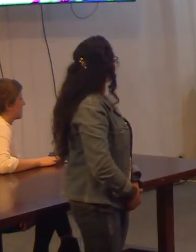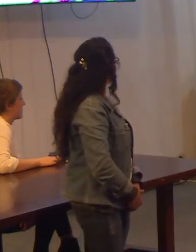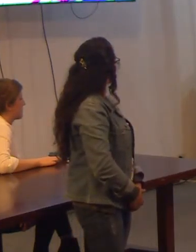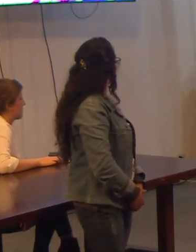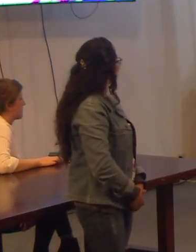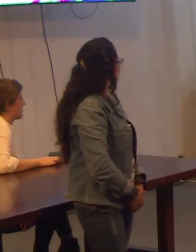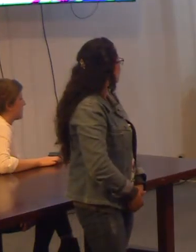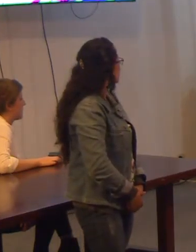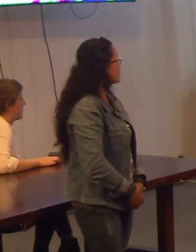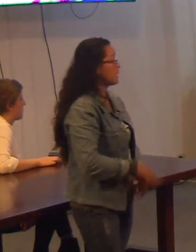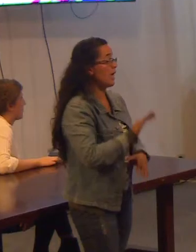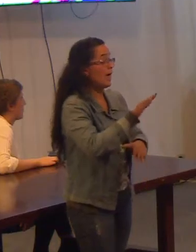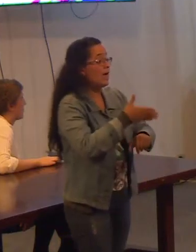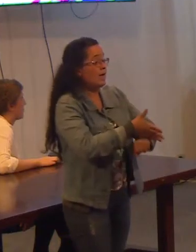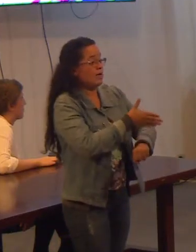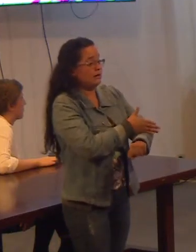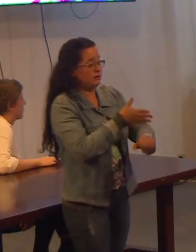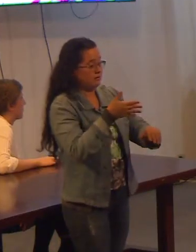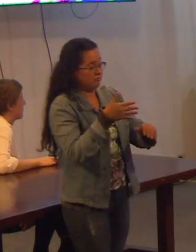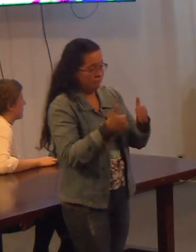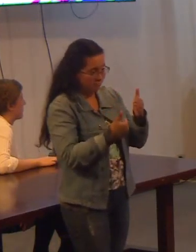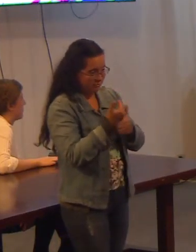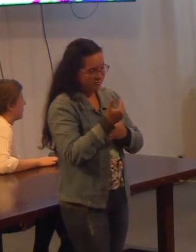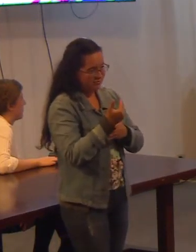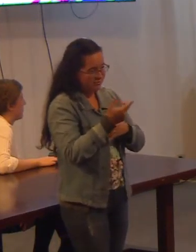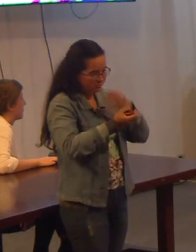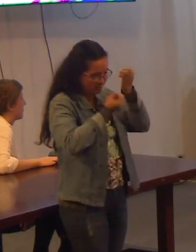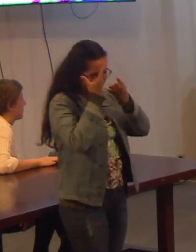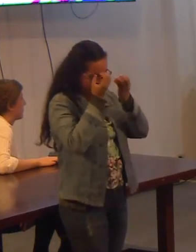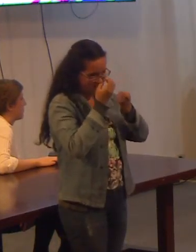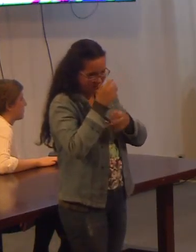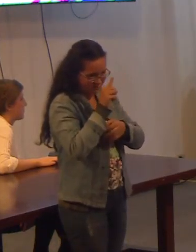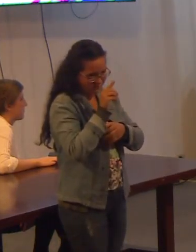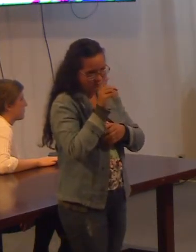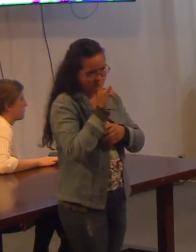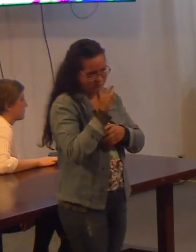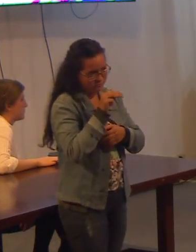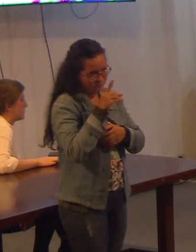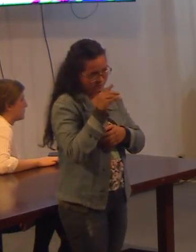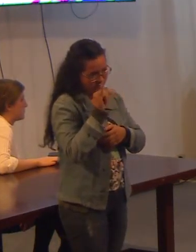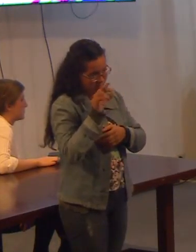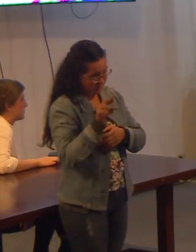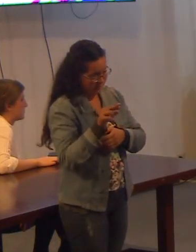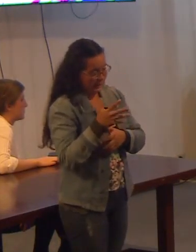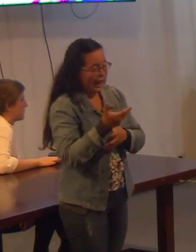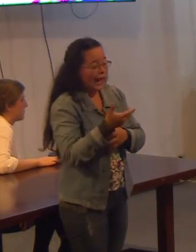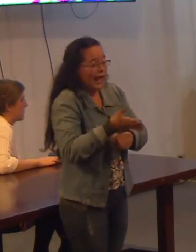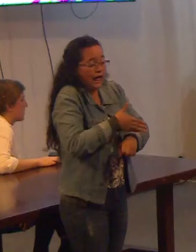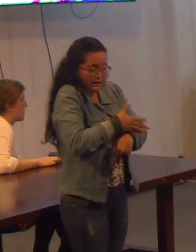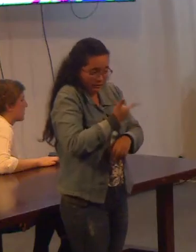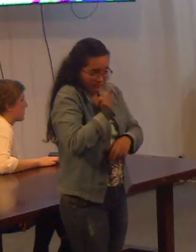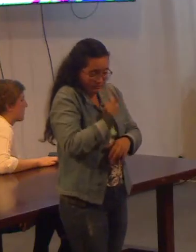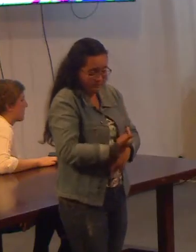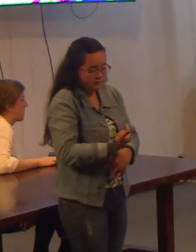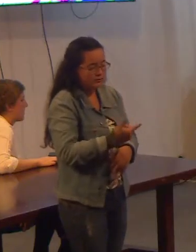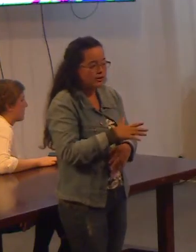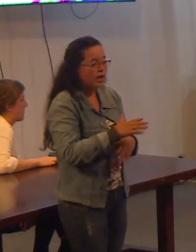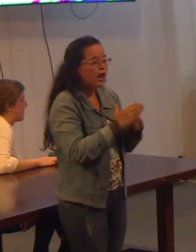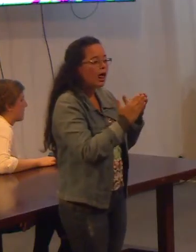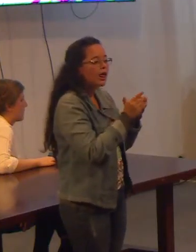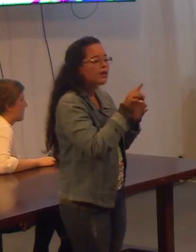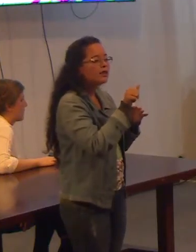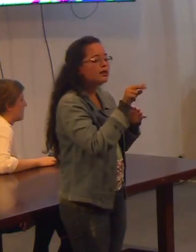Bueno, antes de empezar con esto de la creación en Fundir, queremos mencionar que cuando empezamos esta práctica en la Casa San